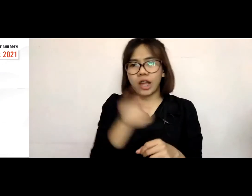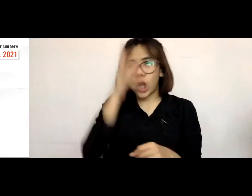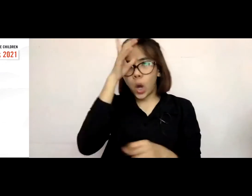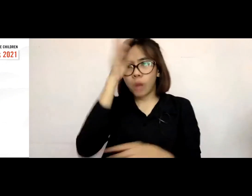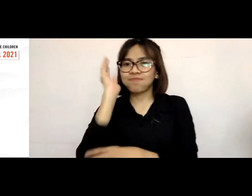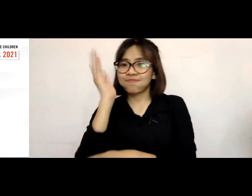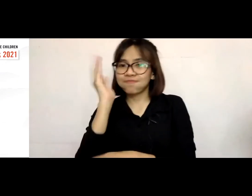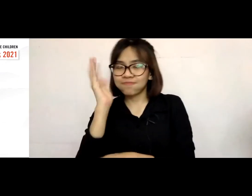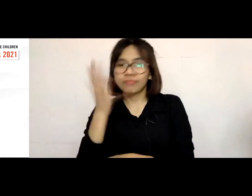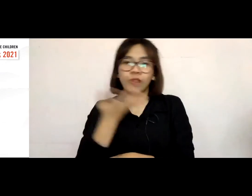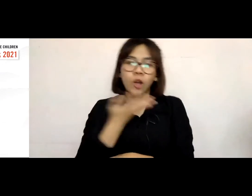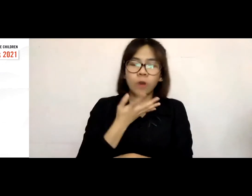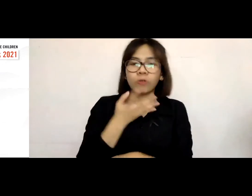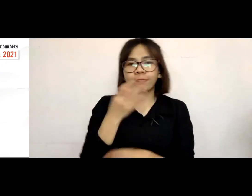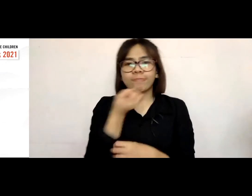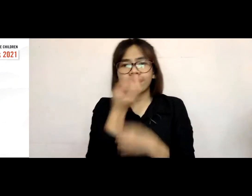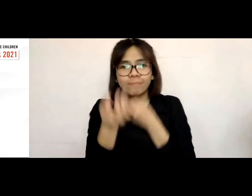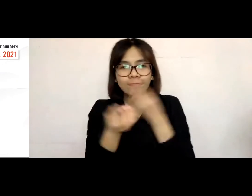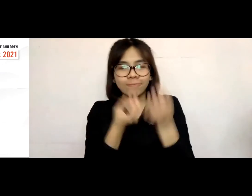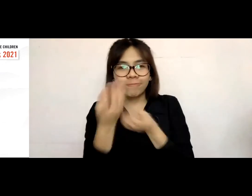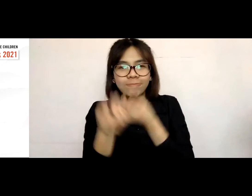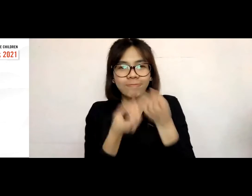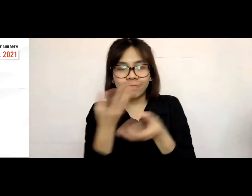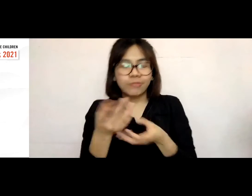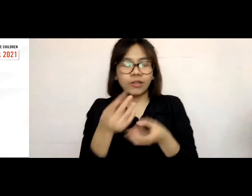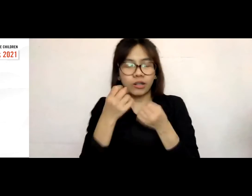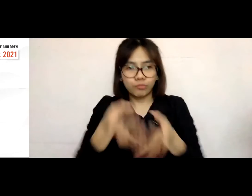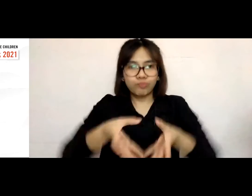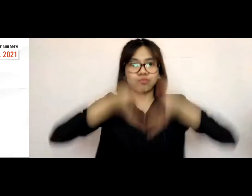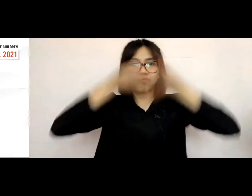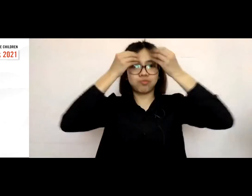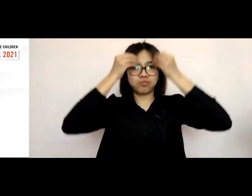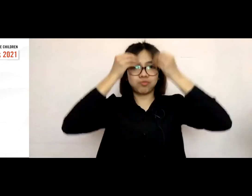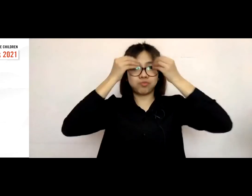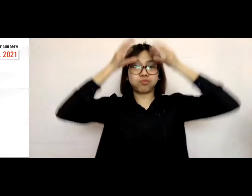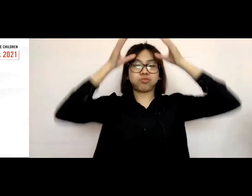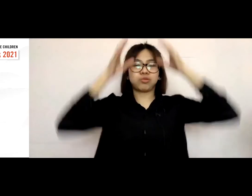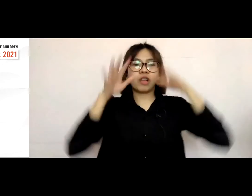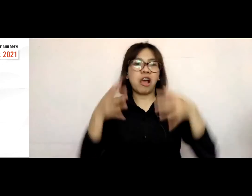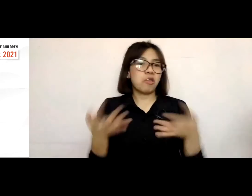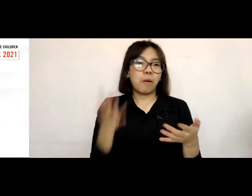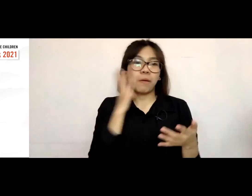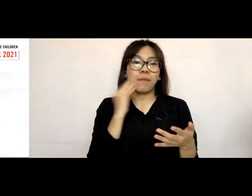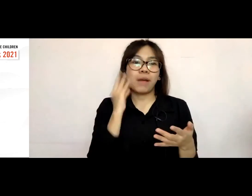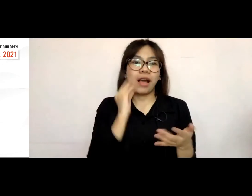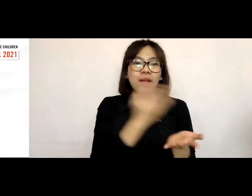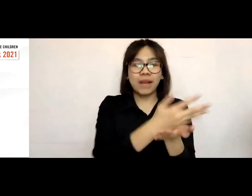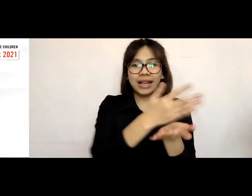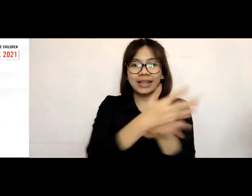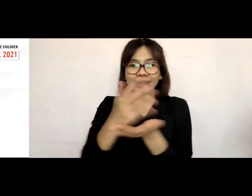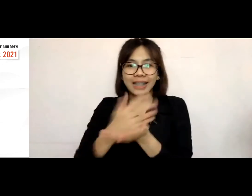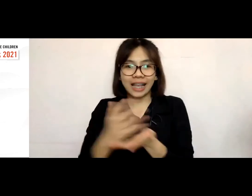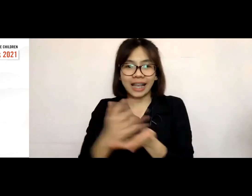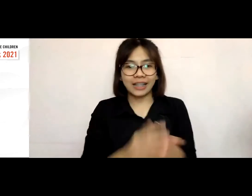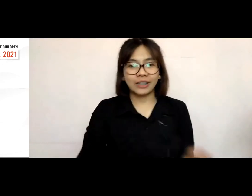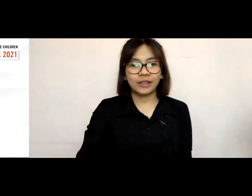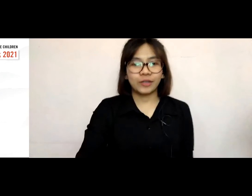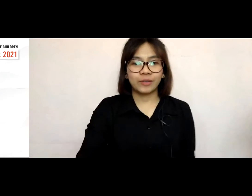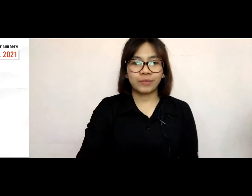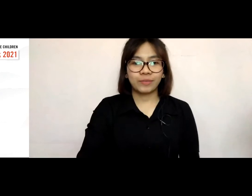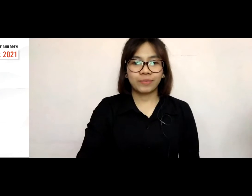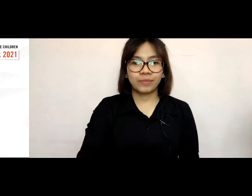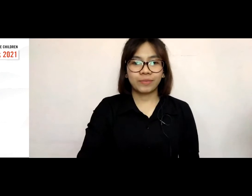mengisi webinar ini dan memberikan insight, pengetahuan, dan juga sharing pengalamannya kepada kami dan juga kepada para peserta